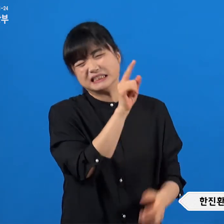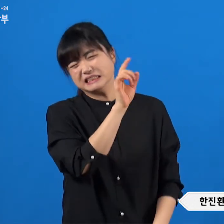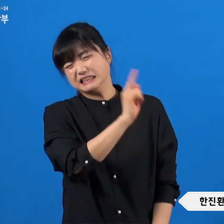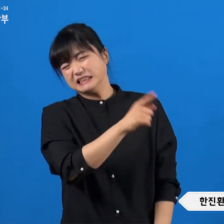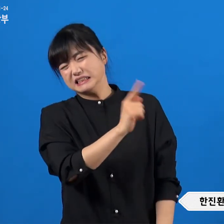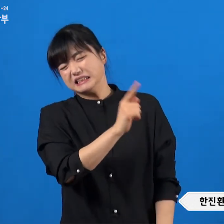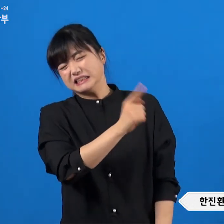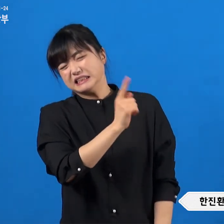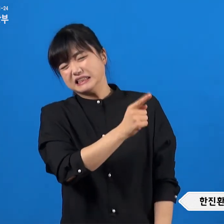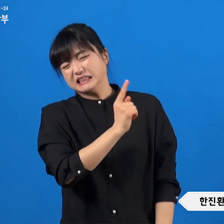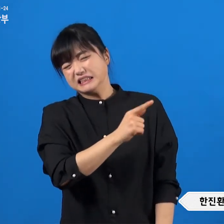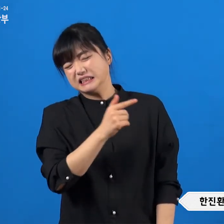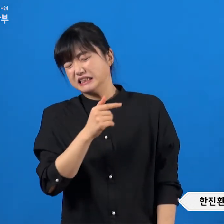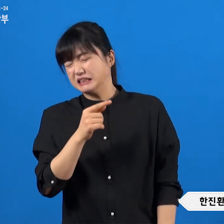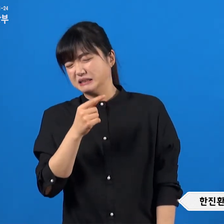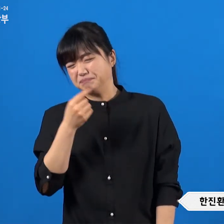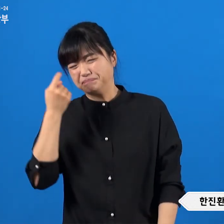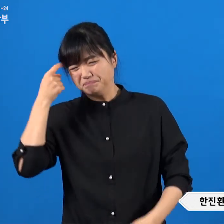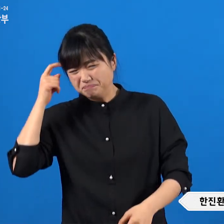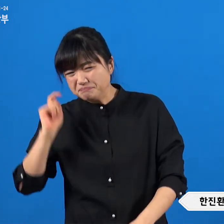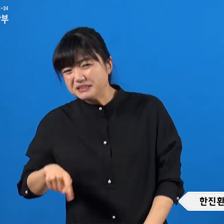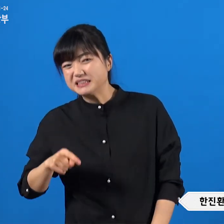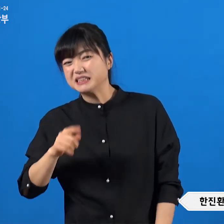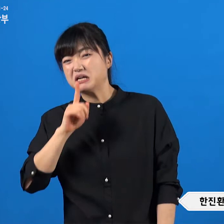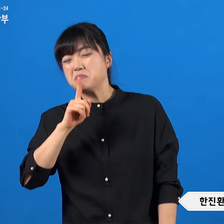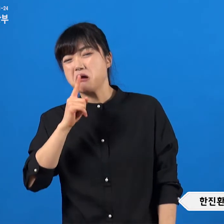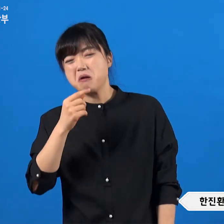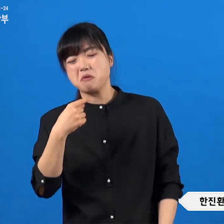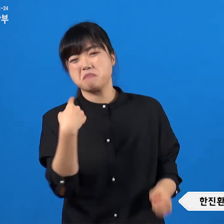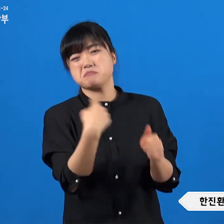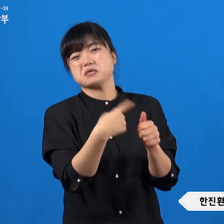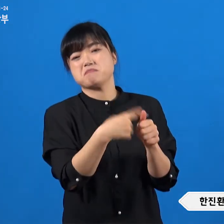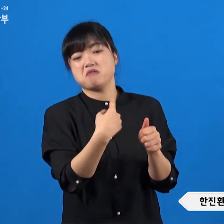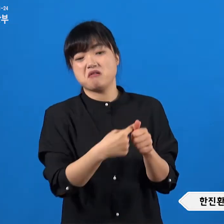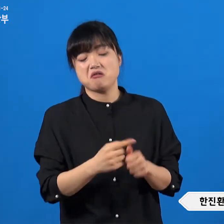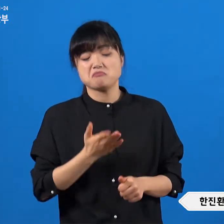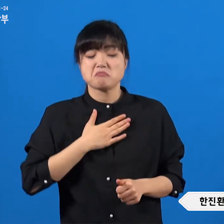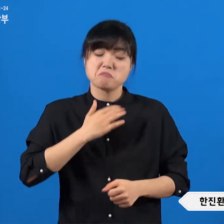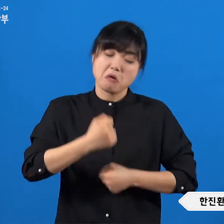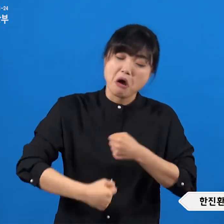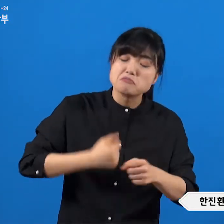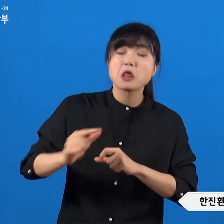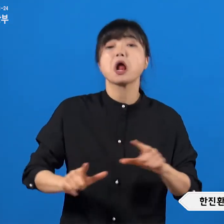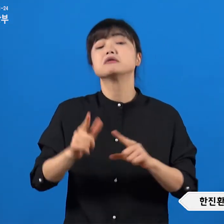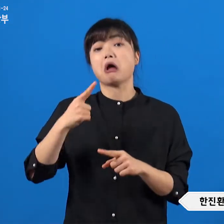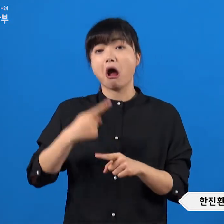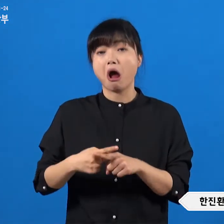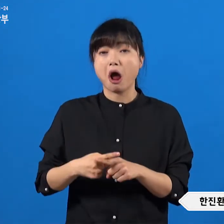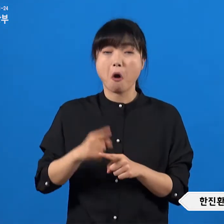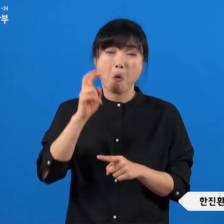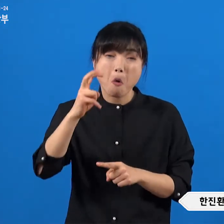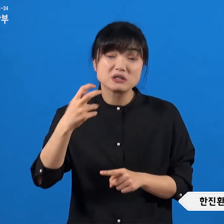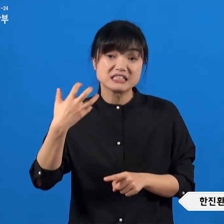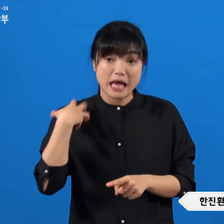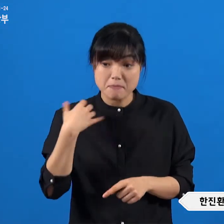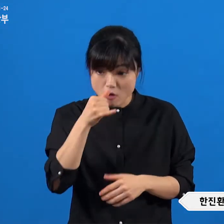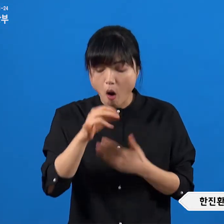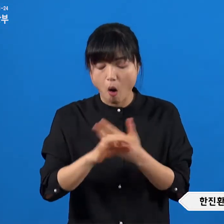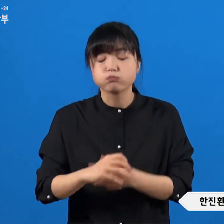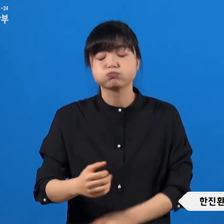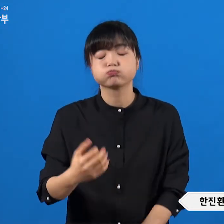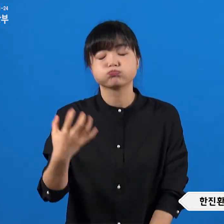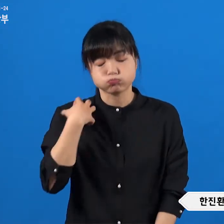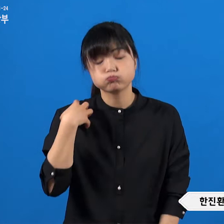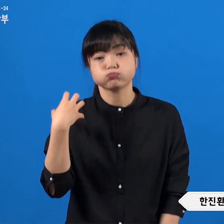했습니다. 자기 실존의 소리를 따라서 당당하게 살다가 혹시 무슨 책임질 일이 있으면 책임을